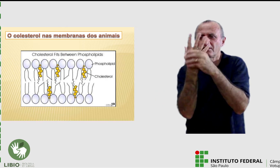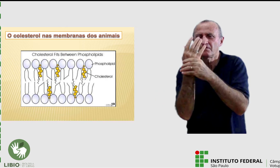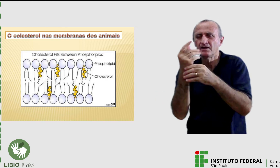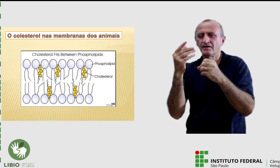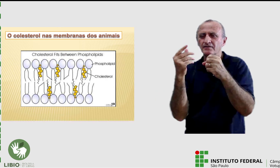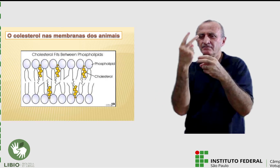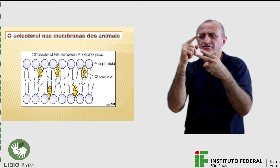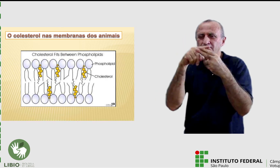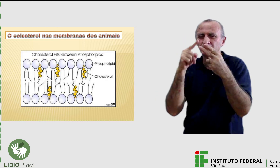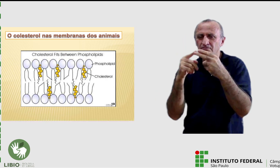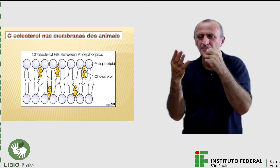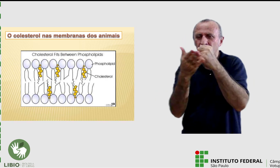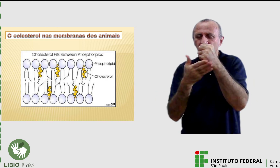de moléculas: